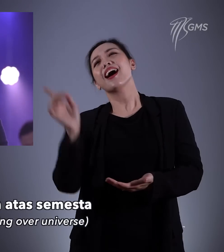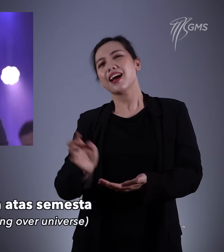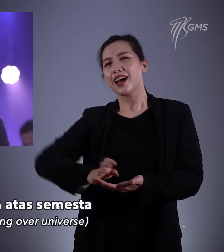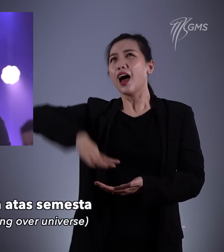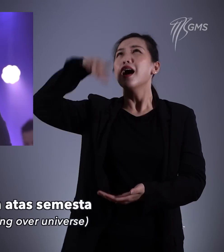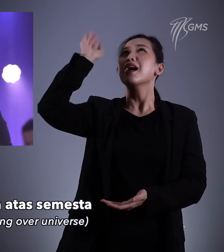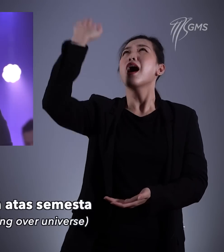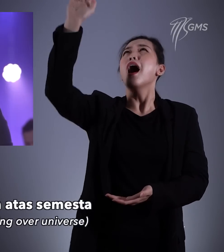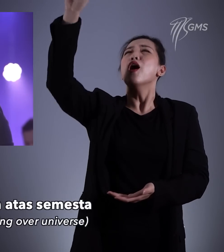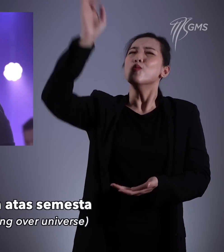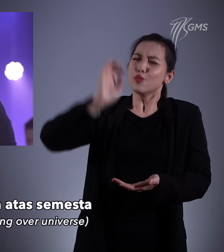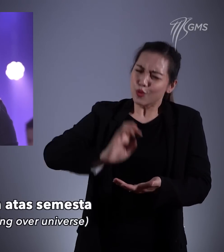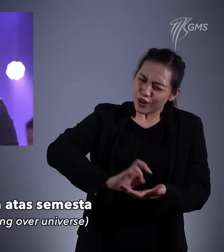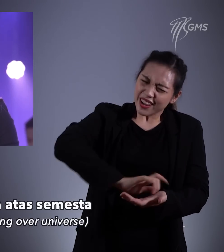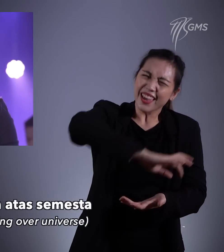Mulia, Kau